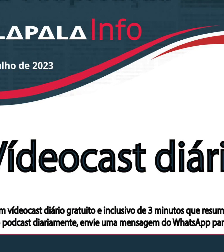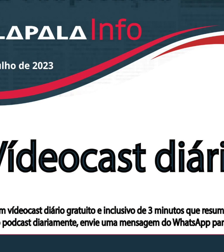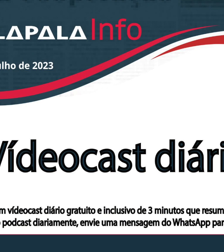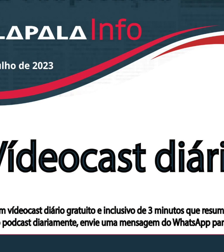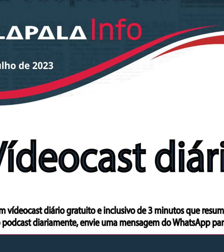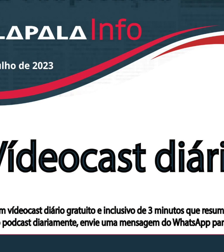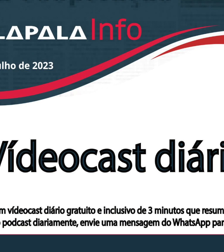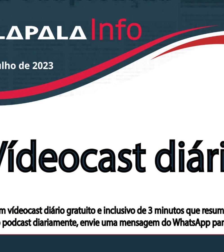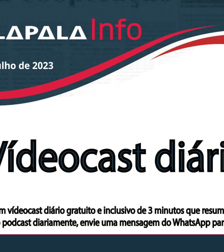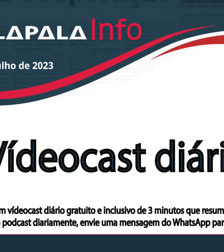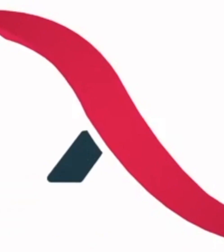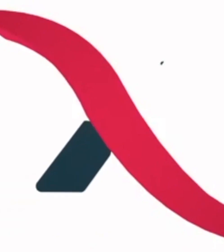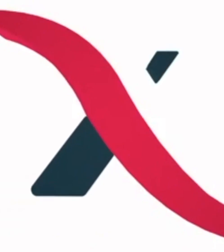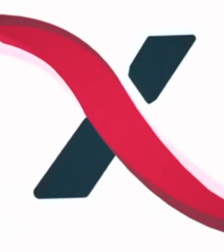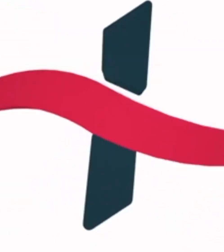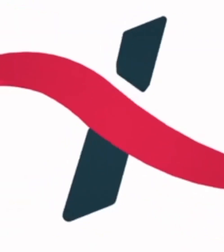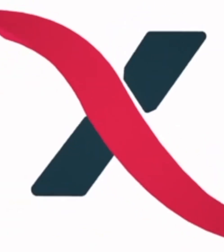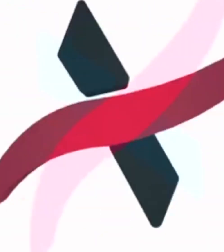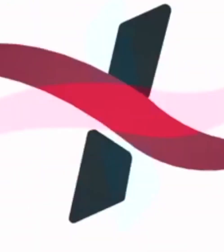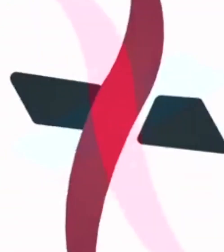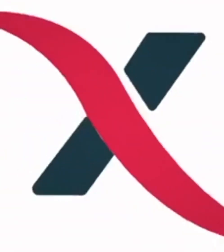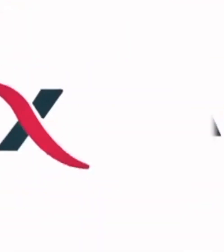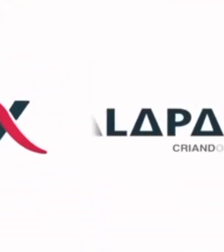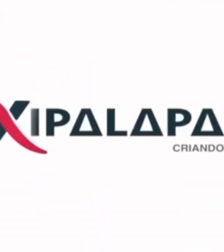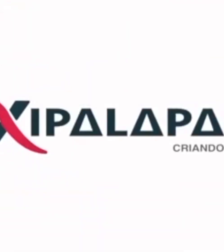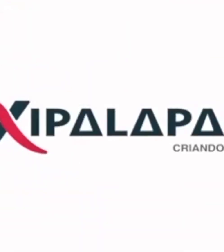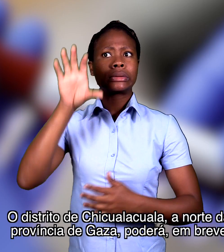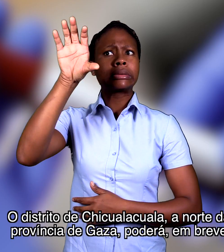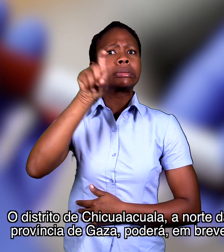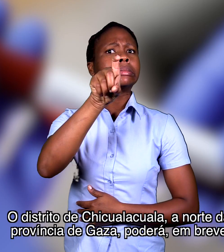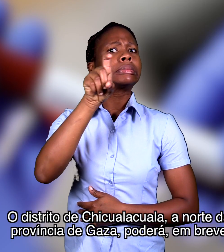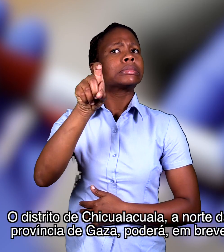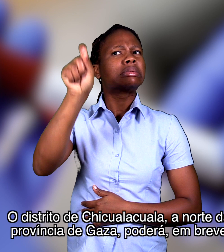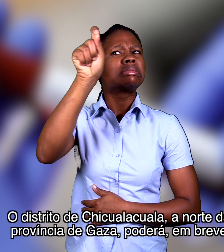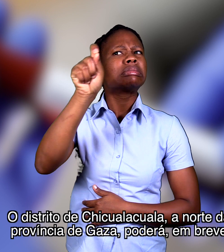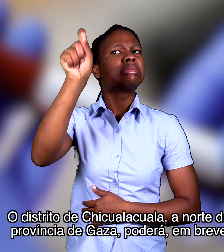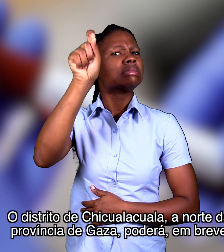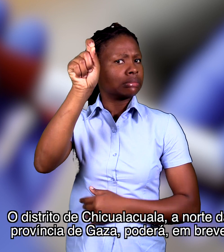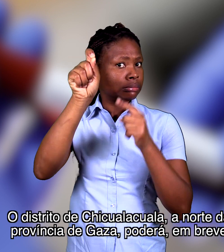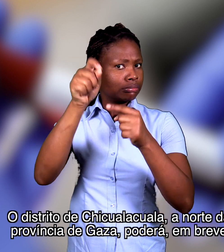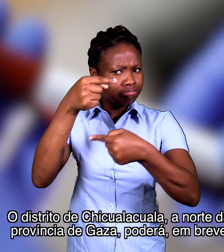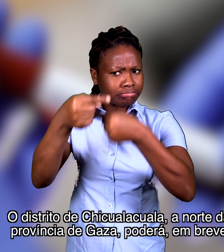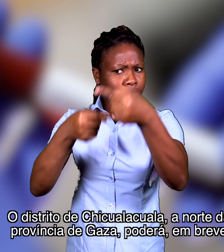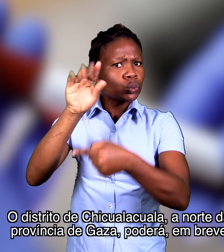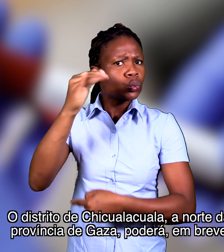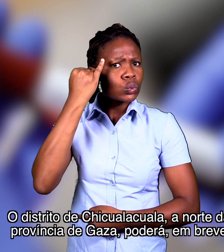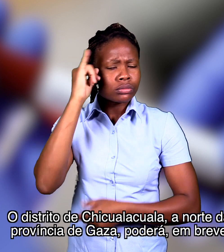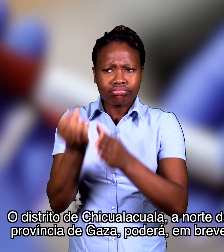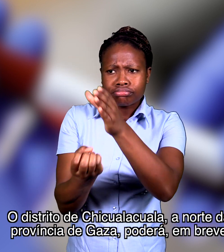Chipala Pala Info, edição 25 de julho. O distrito de Chico Alacoala, a norte da província de